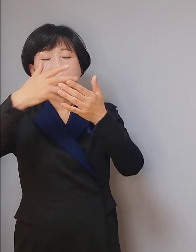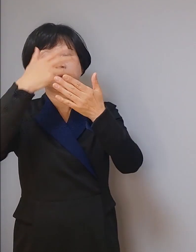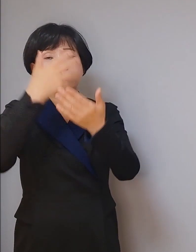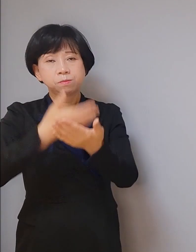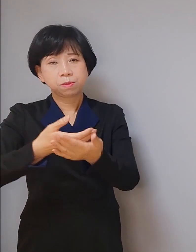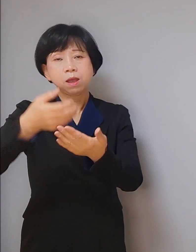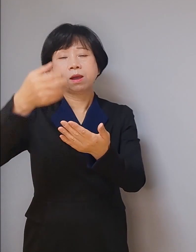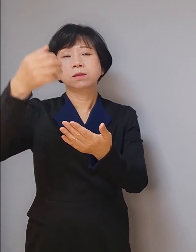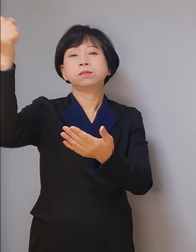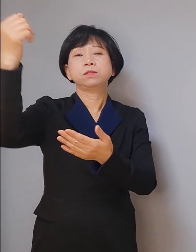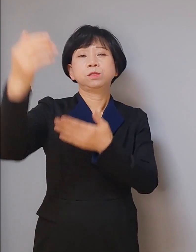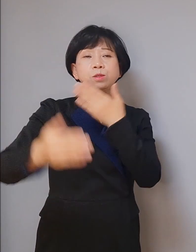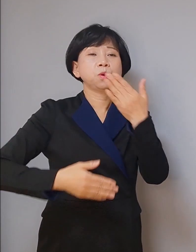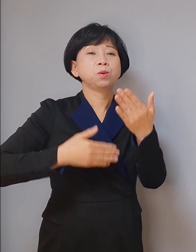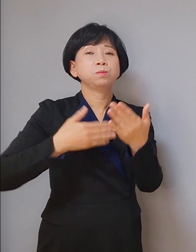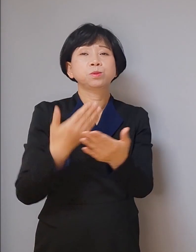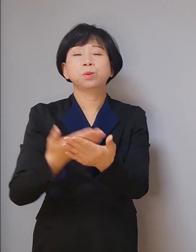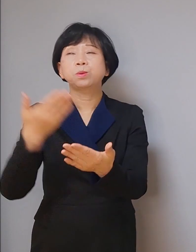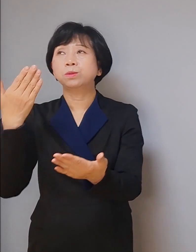면류관